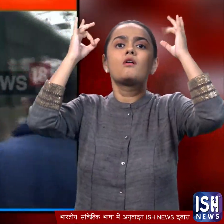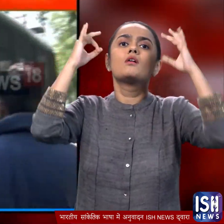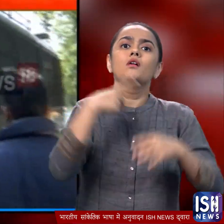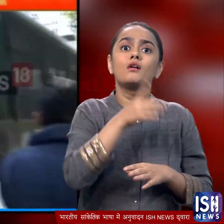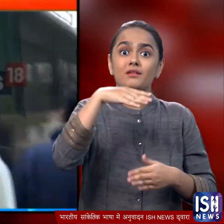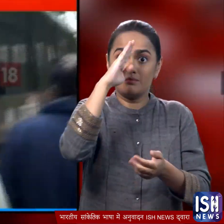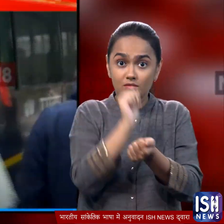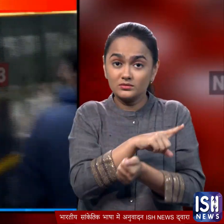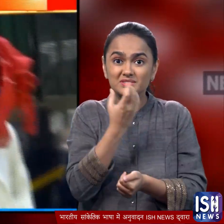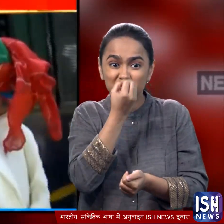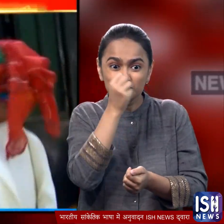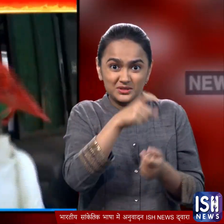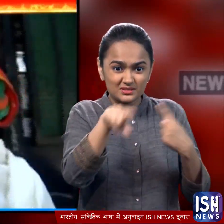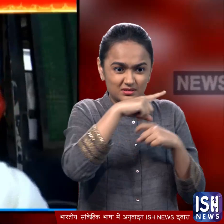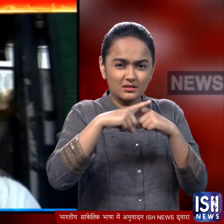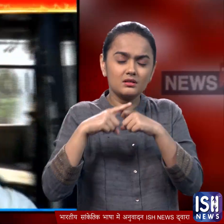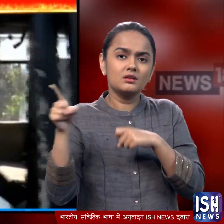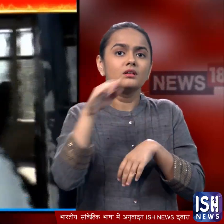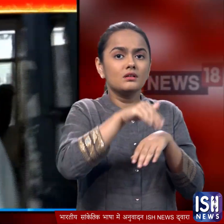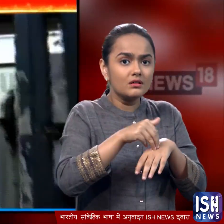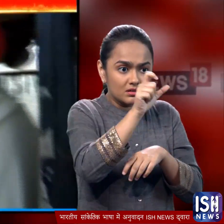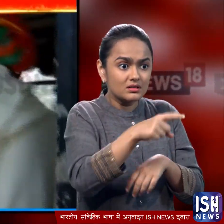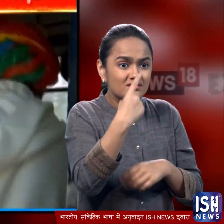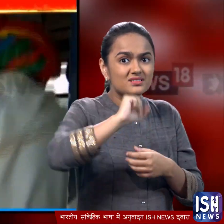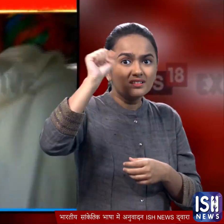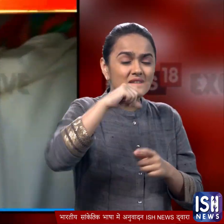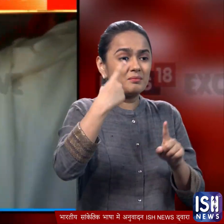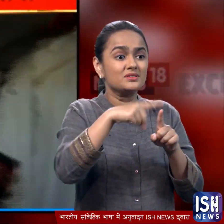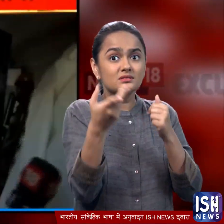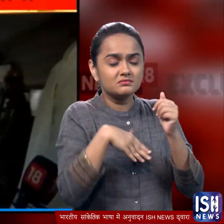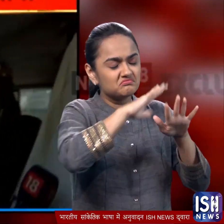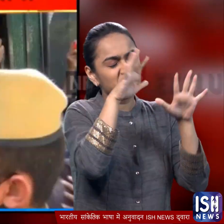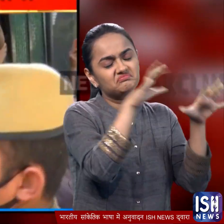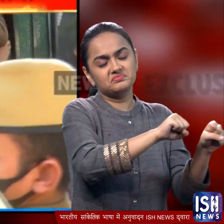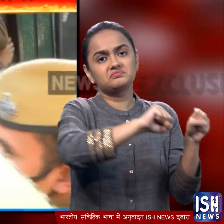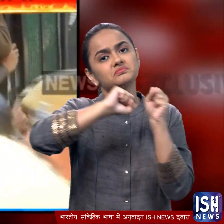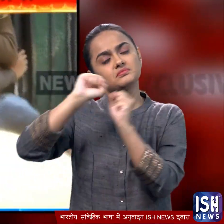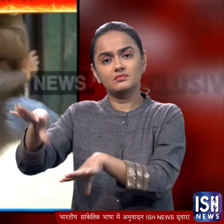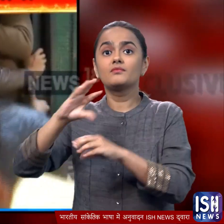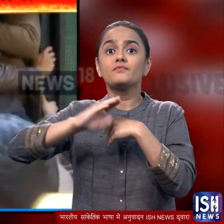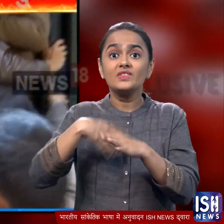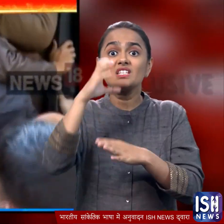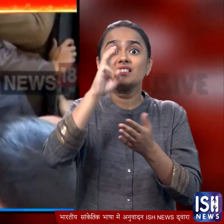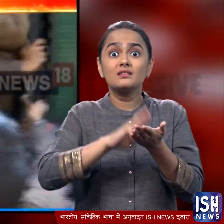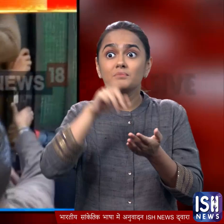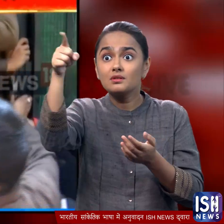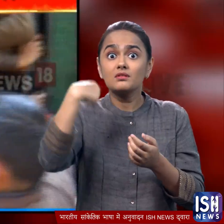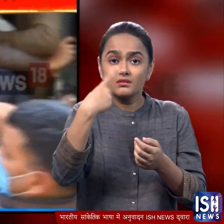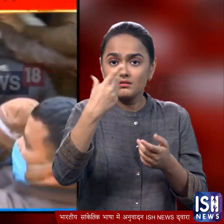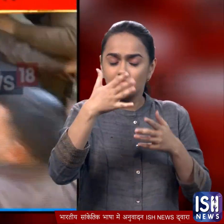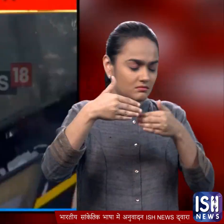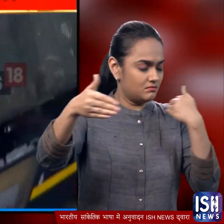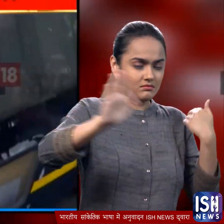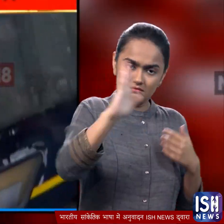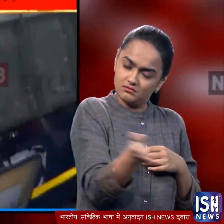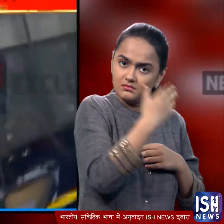जिसके बाद पुलिस ने बीजेपी सांसद किरोड़ी लाल मीणा समेत वहां प्रदर्शन कर रहे किसानों को हिरासत में ले लिया और फिर उन्हें मुख्यमंत्री आवास से दूर ले जाया